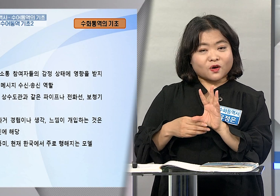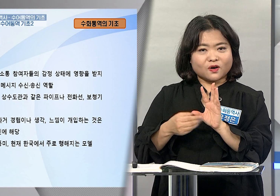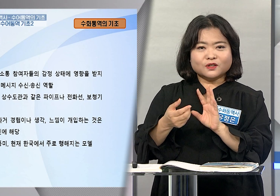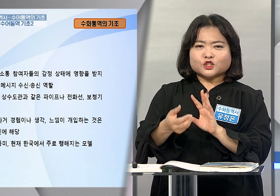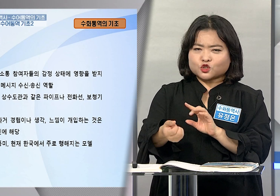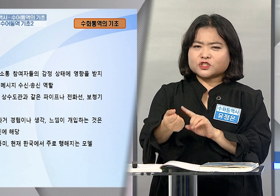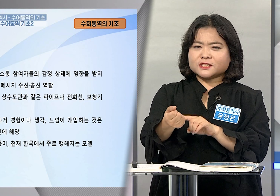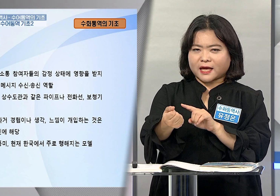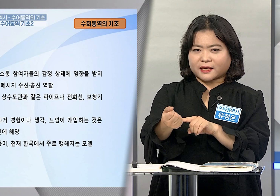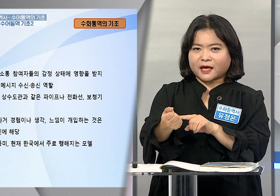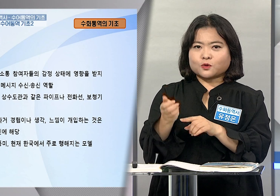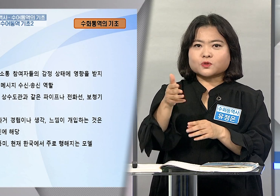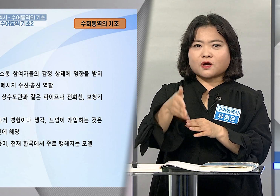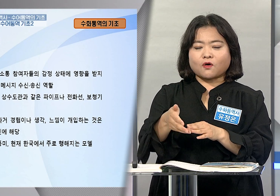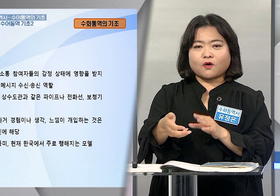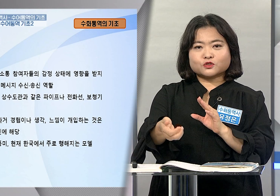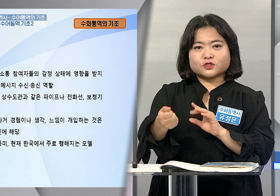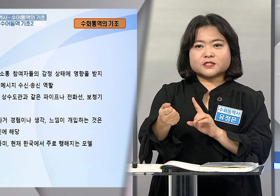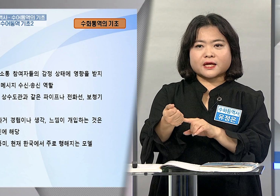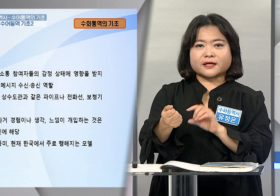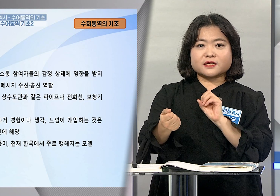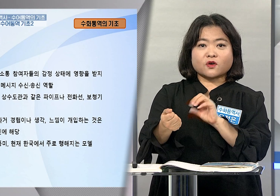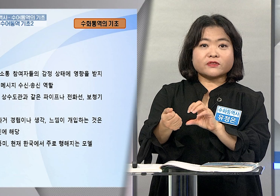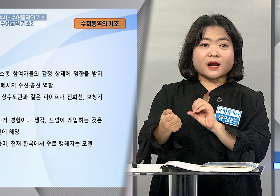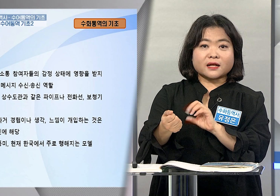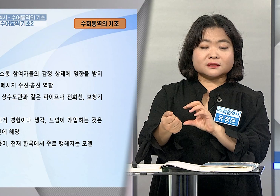되어서 수신자에게 도착어 수신자에게 전달하는